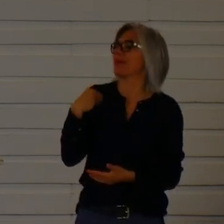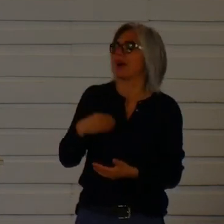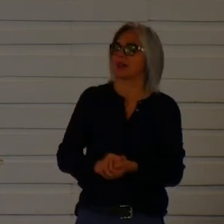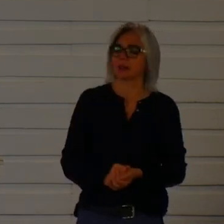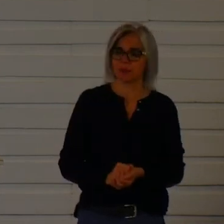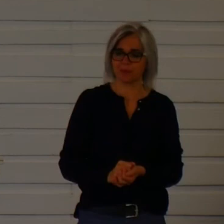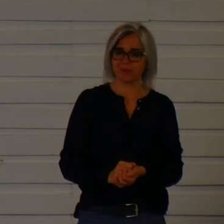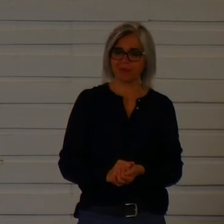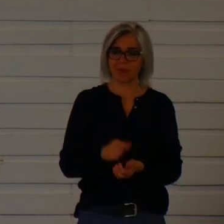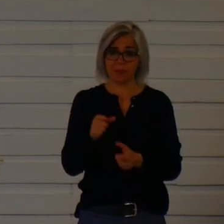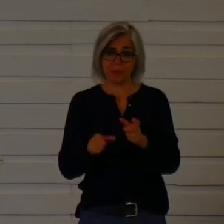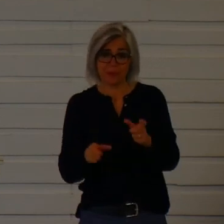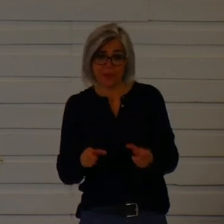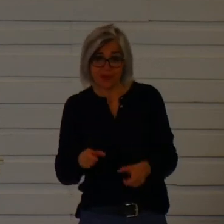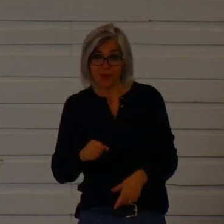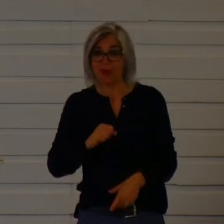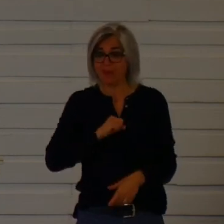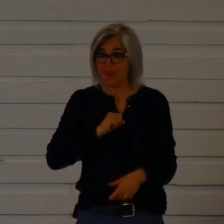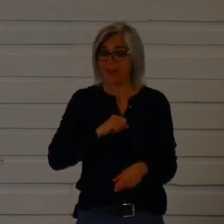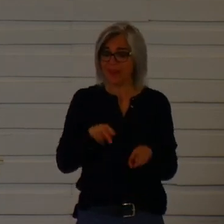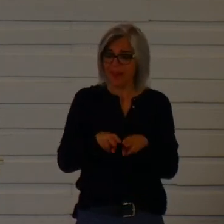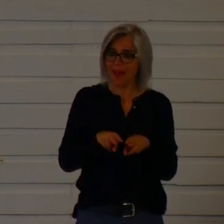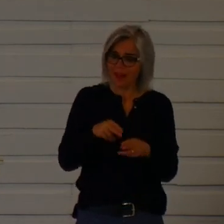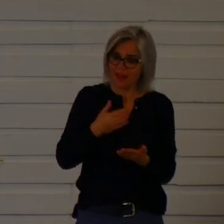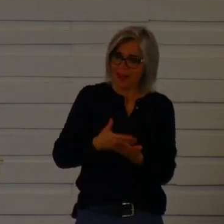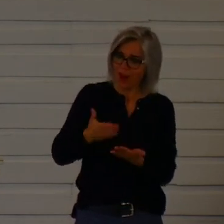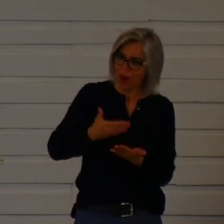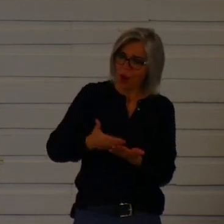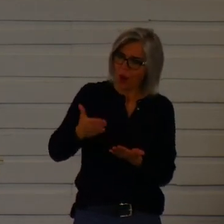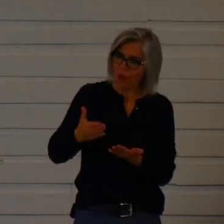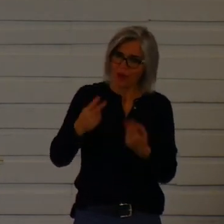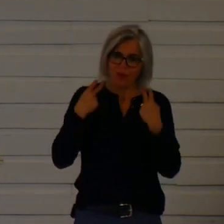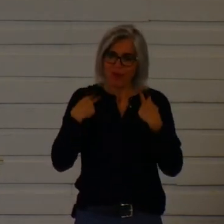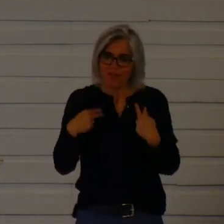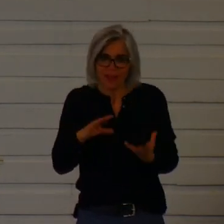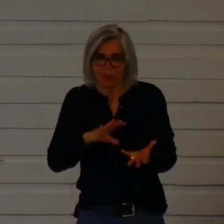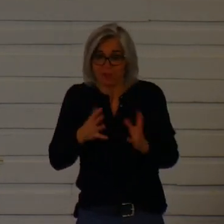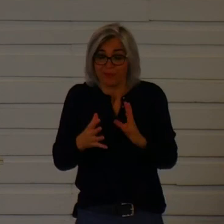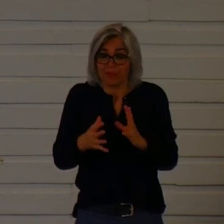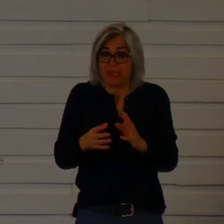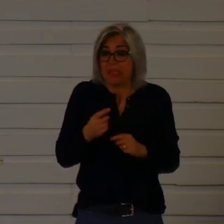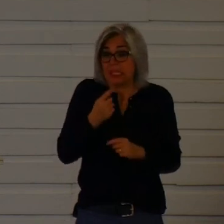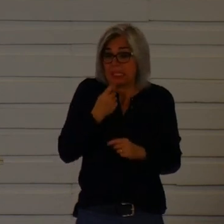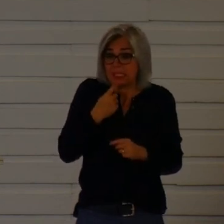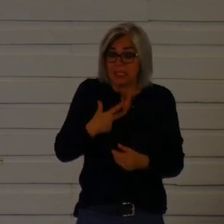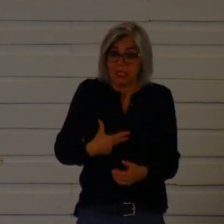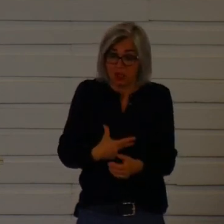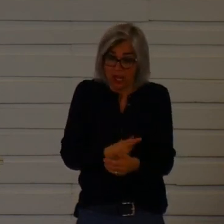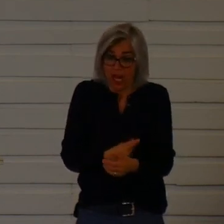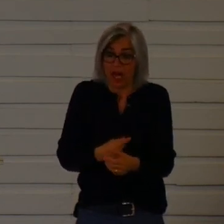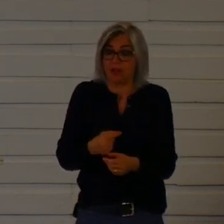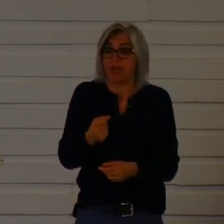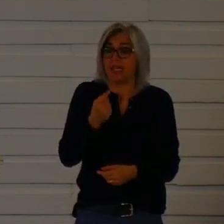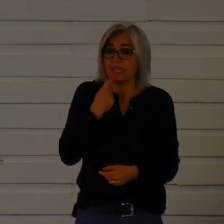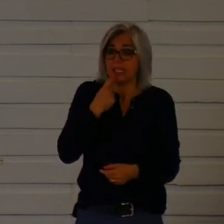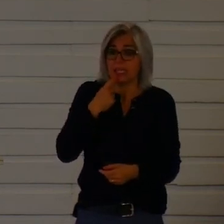raccontano? Raccontano che loro vivevano nella droga. Raccontano che loro erano della mafia, raccontano che loro erano presi da